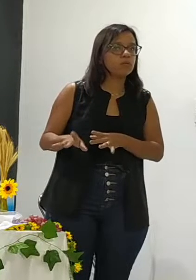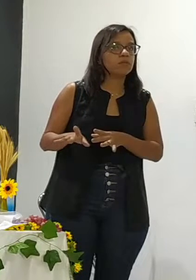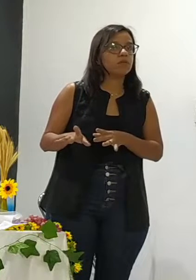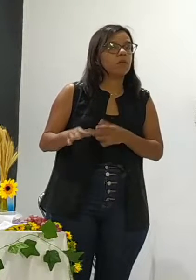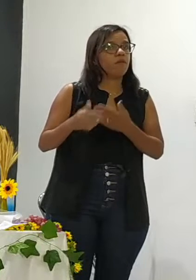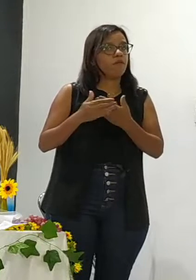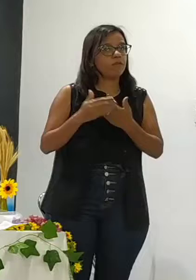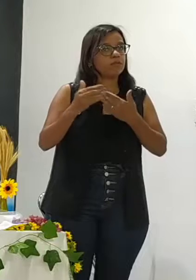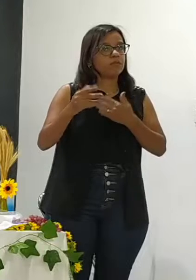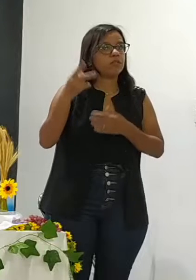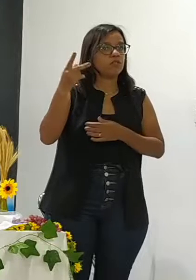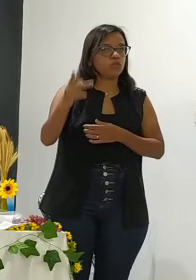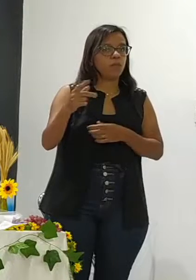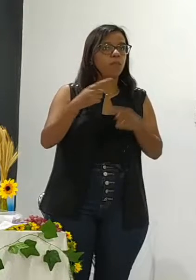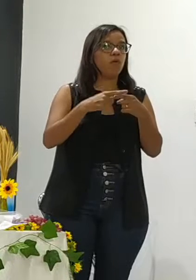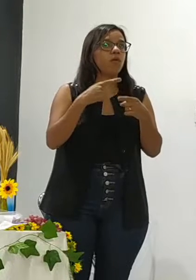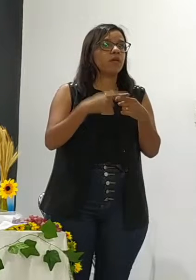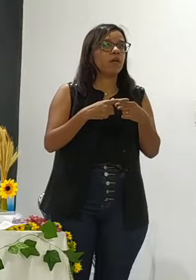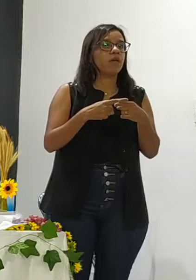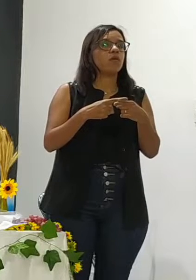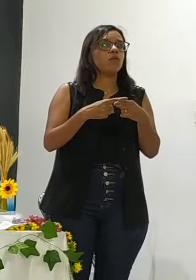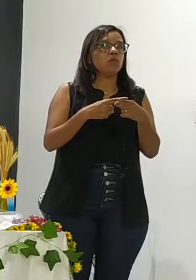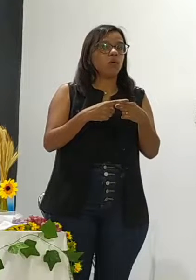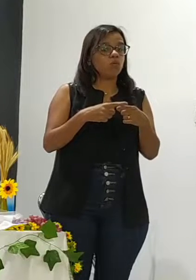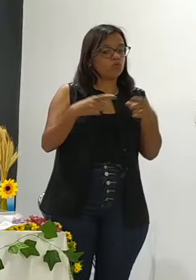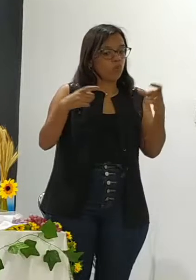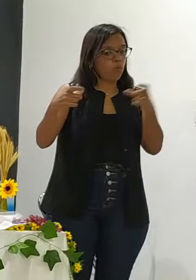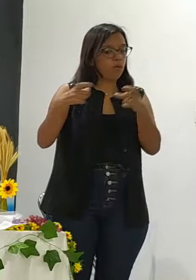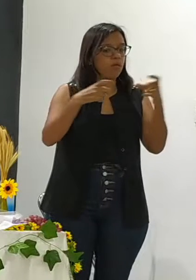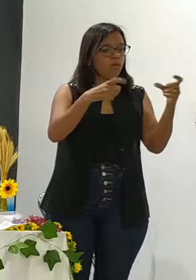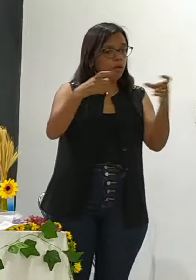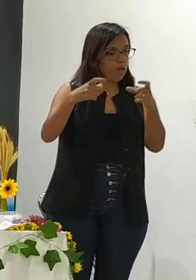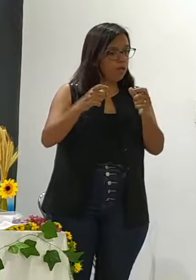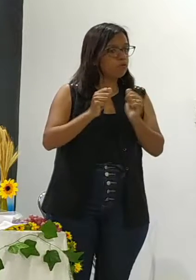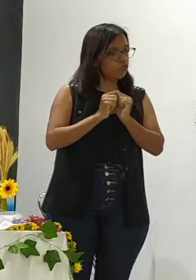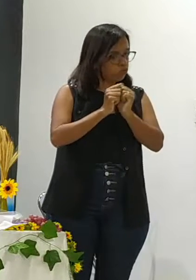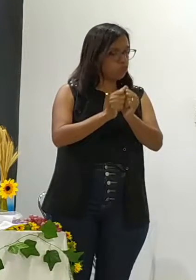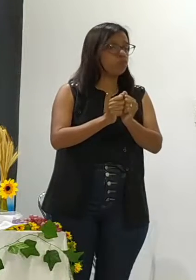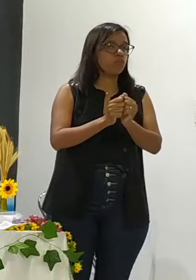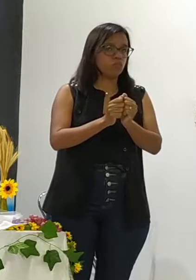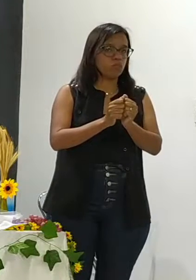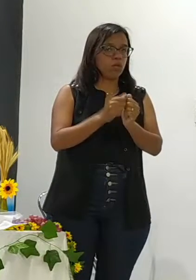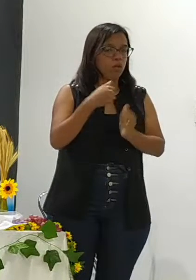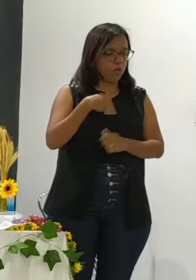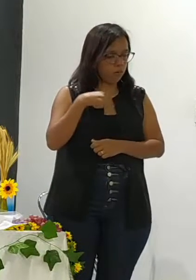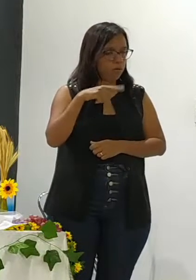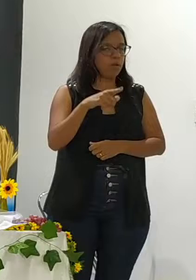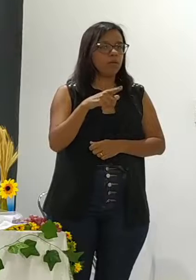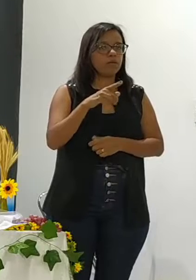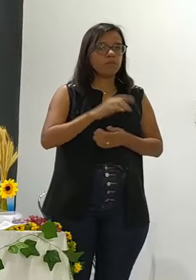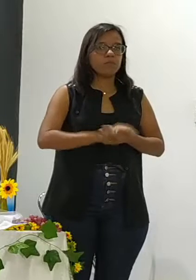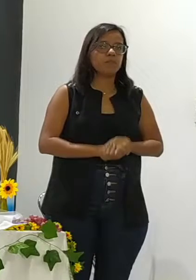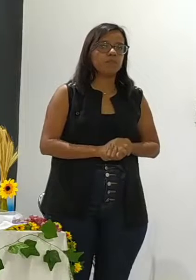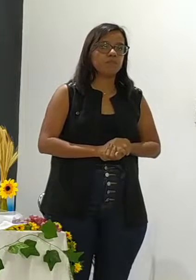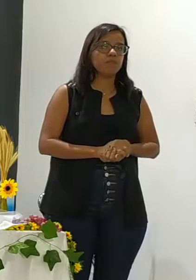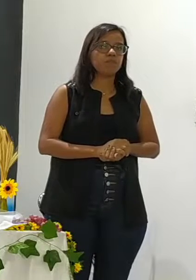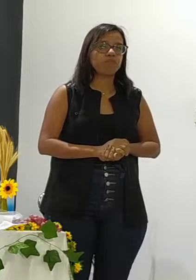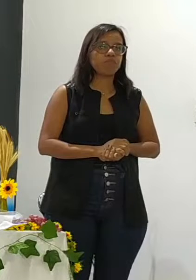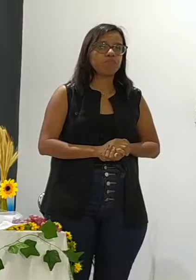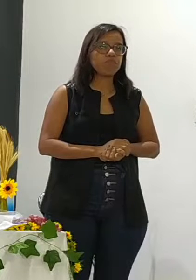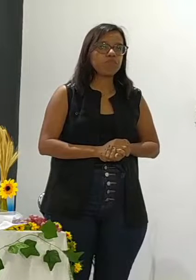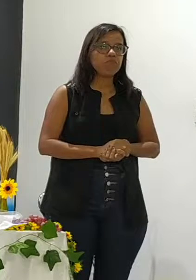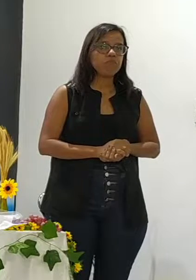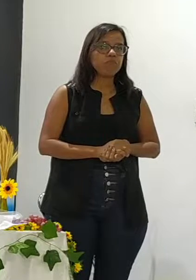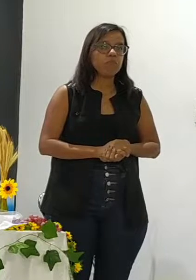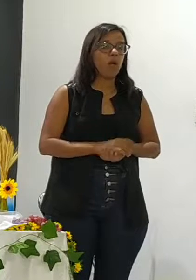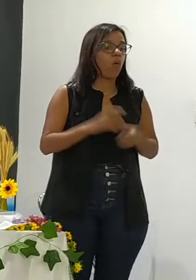me afaste de ti, porque aonde quer que tu fores, irei eu, e onde quer